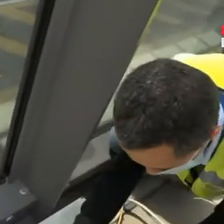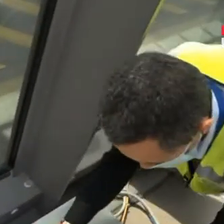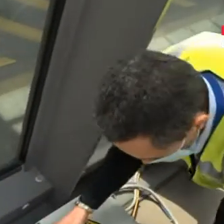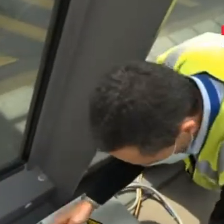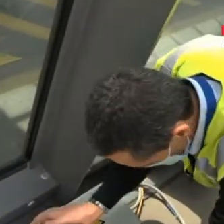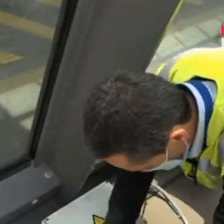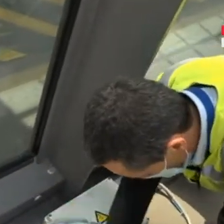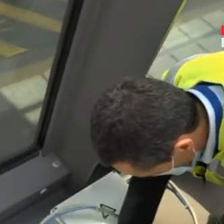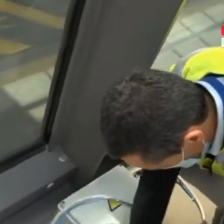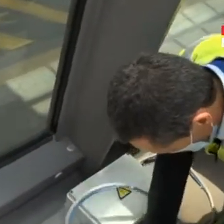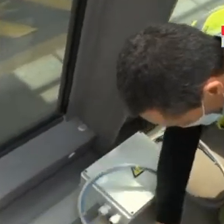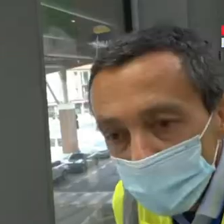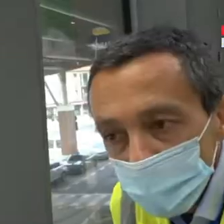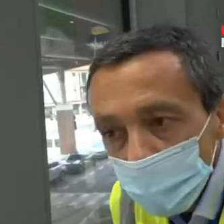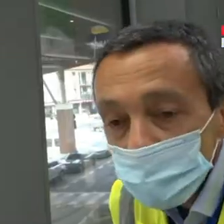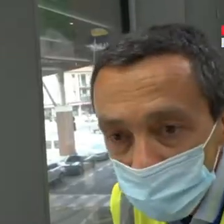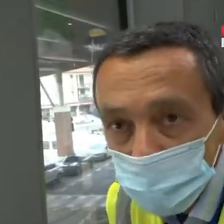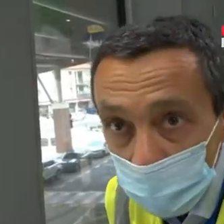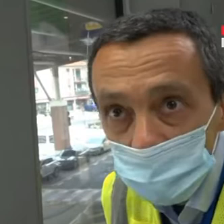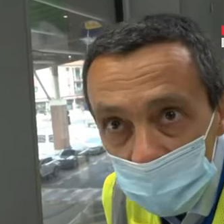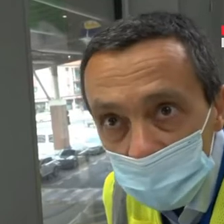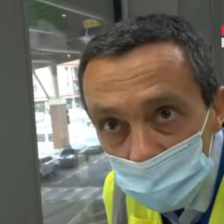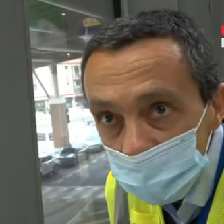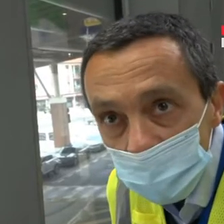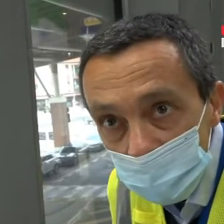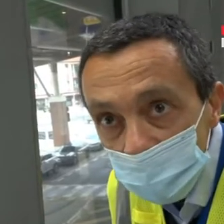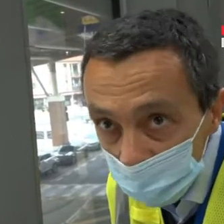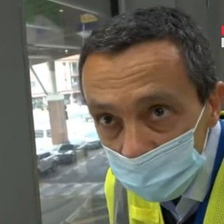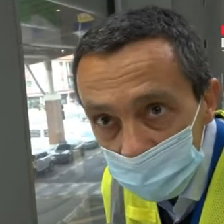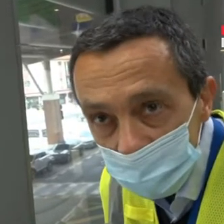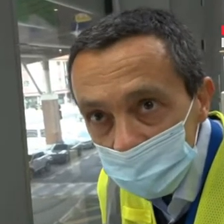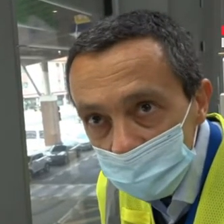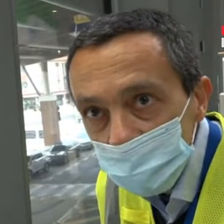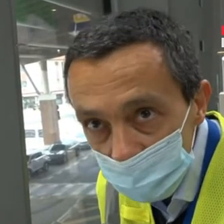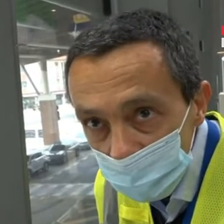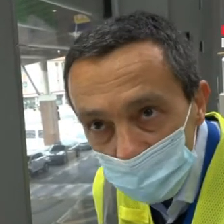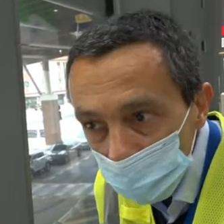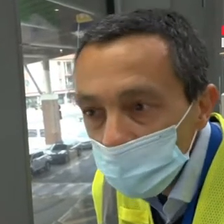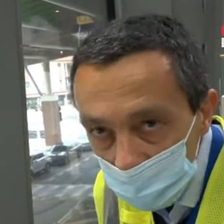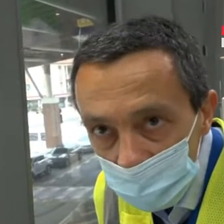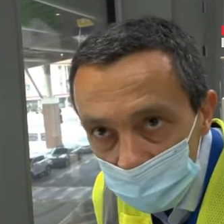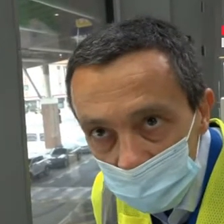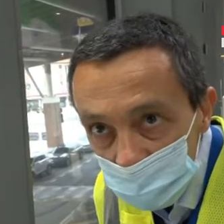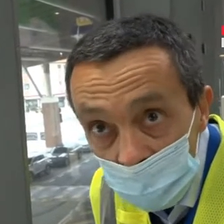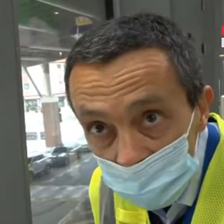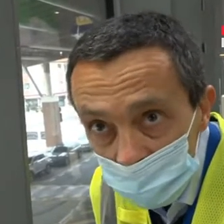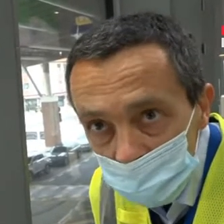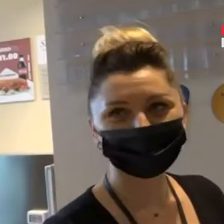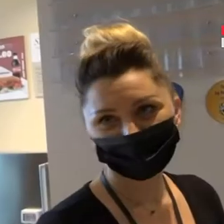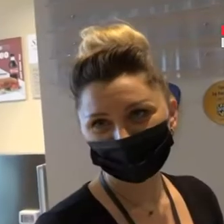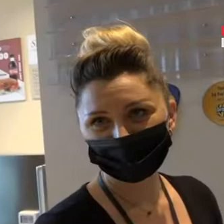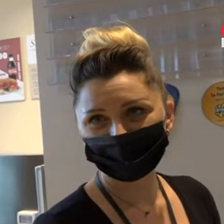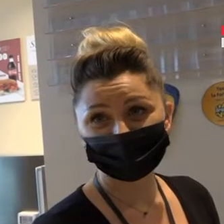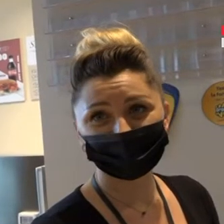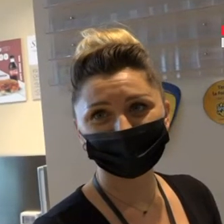lavorare. Cosa dire a quelli dei comitati? Se uno ha la famiglia da mantenere, il lavoro serve.